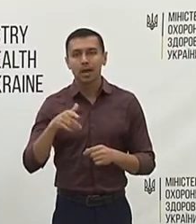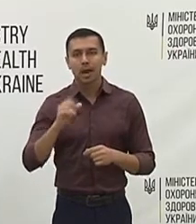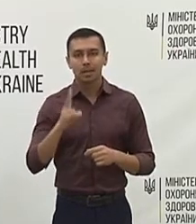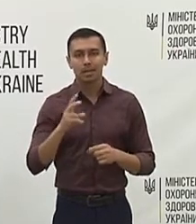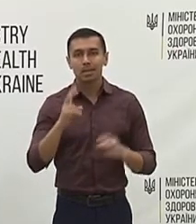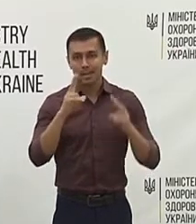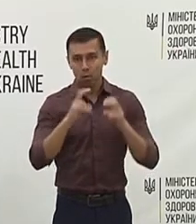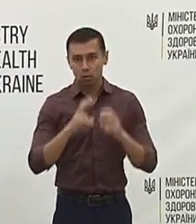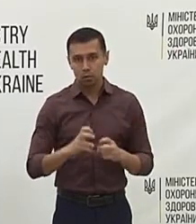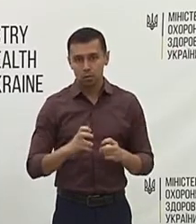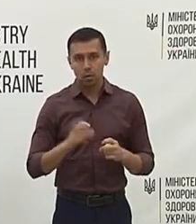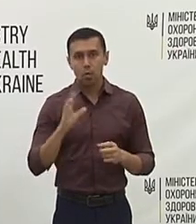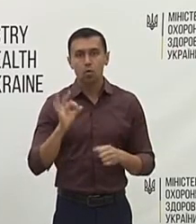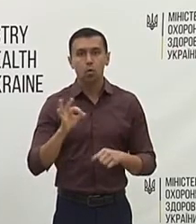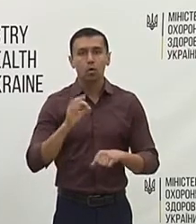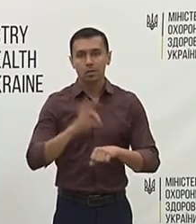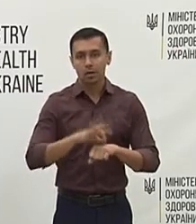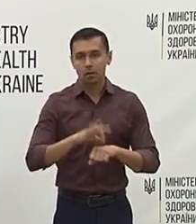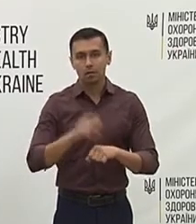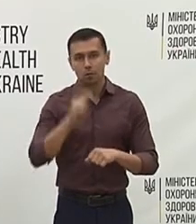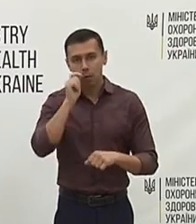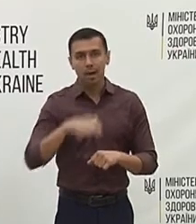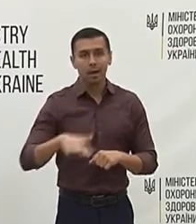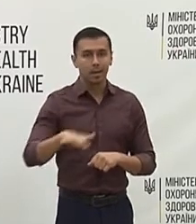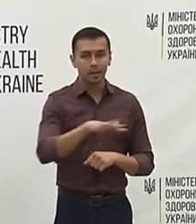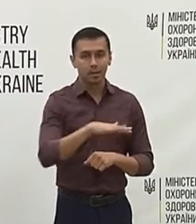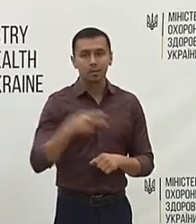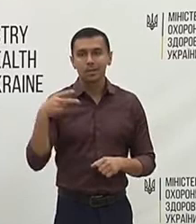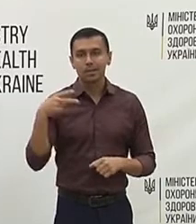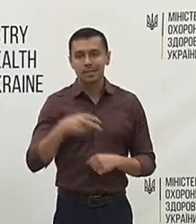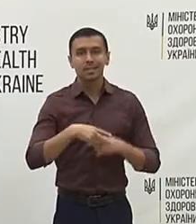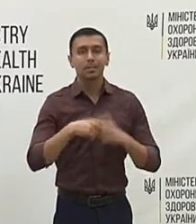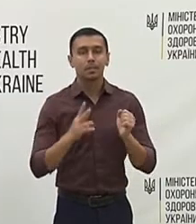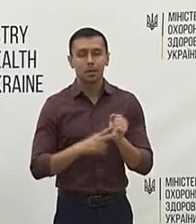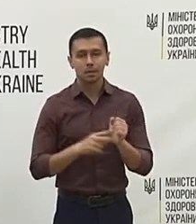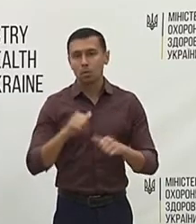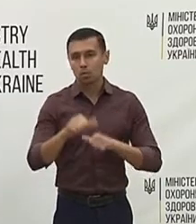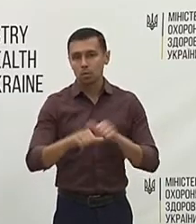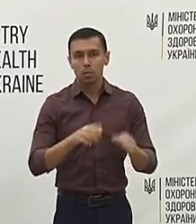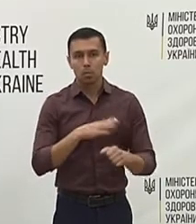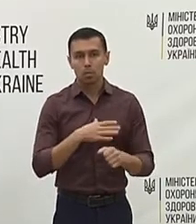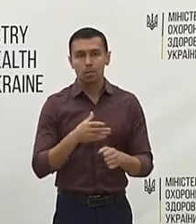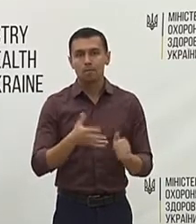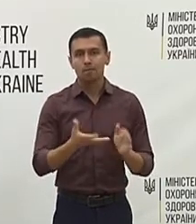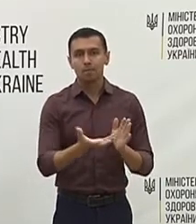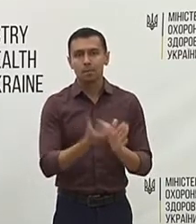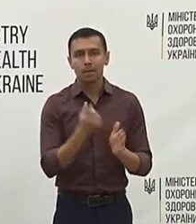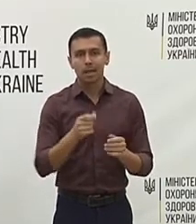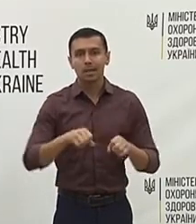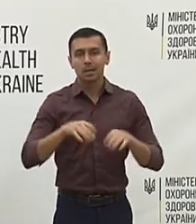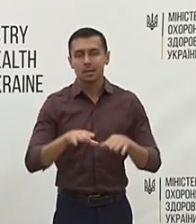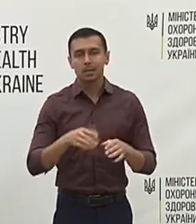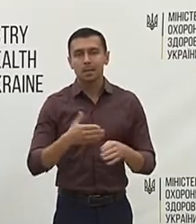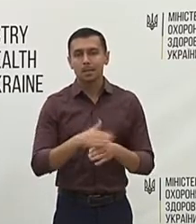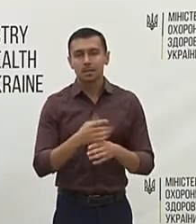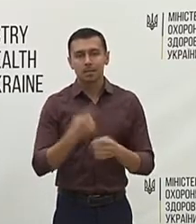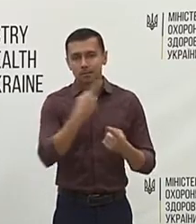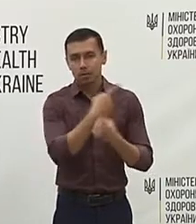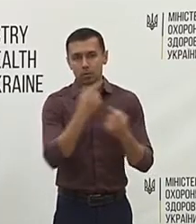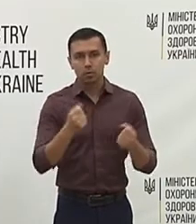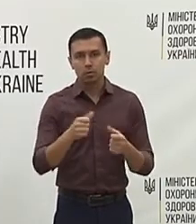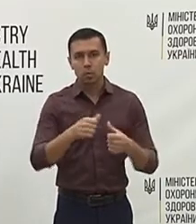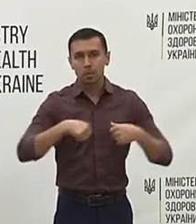молекулярно-генетичної діагностики онкологічних захворювань в Україні у 2017 році було відібрано для реалізації міжвідомчою